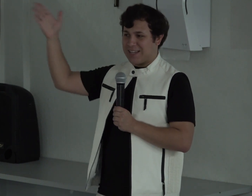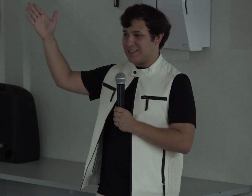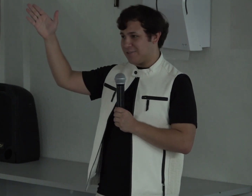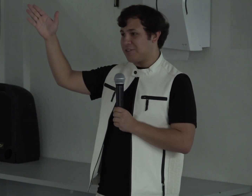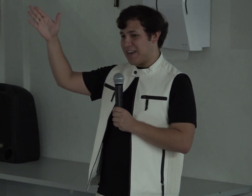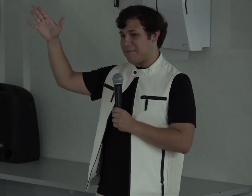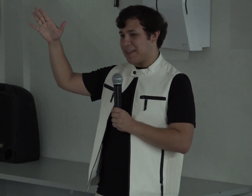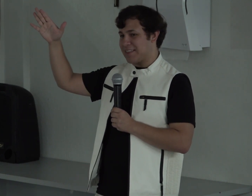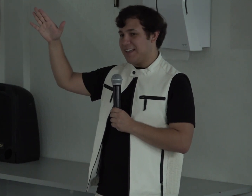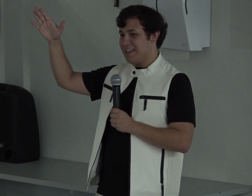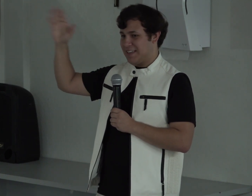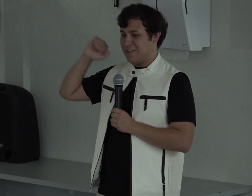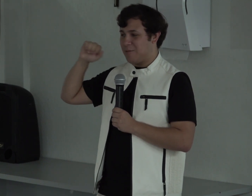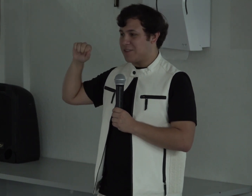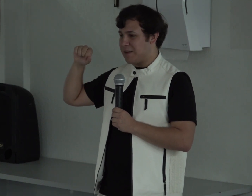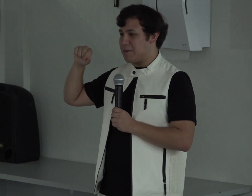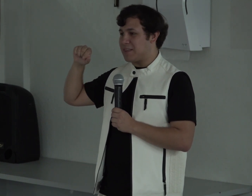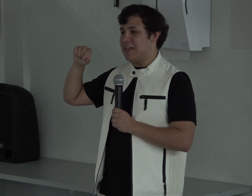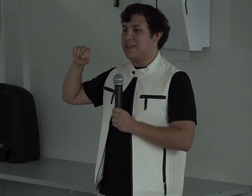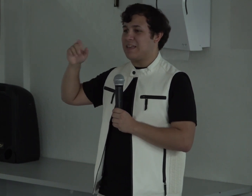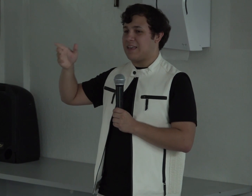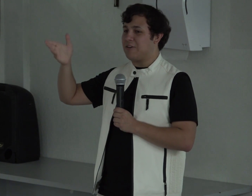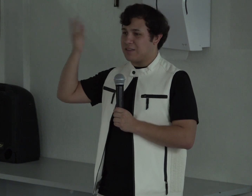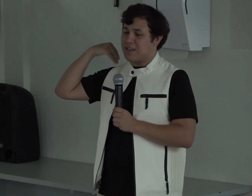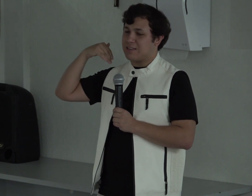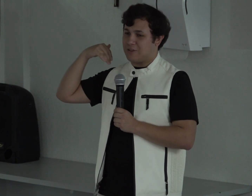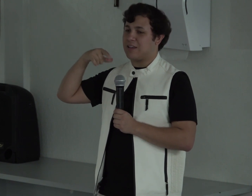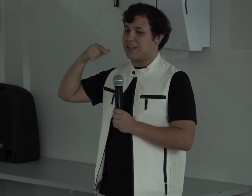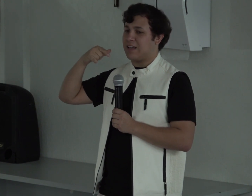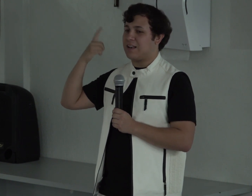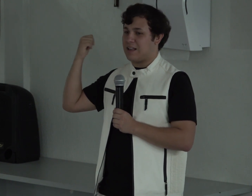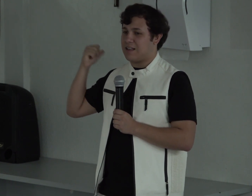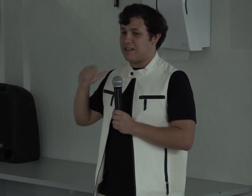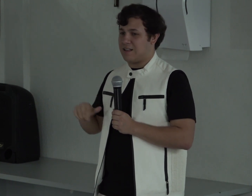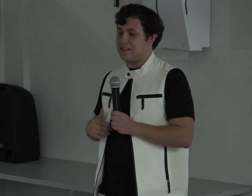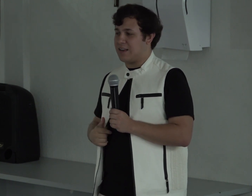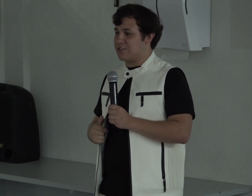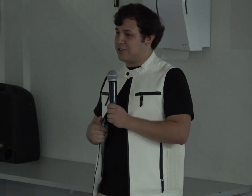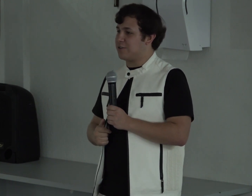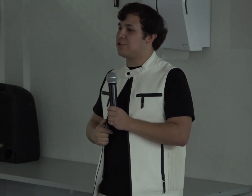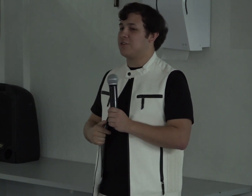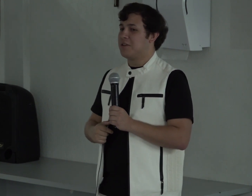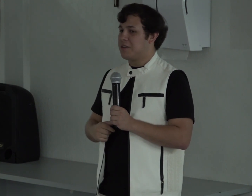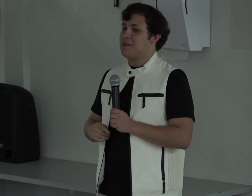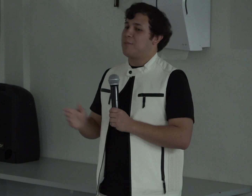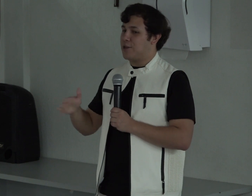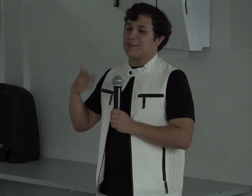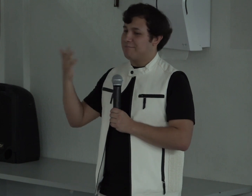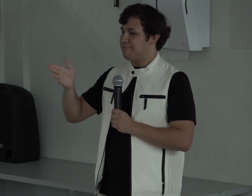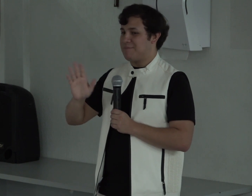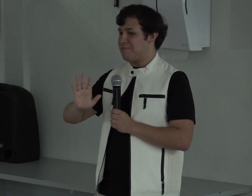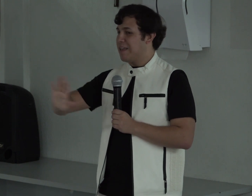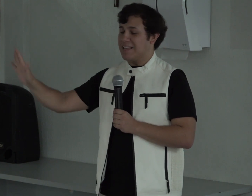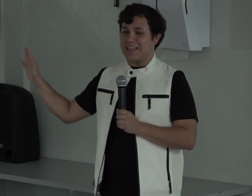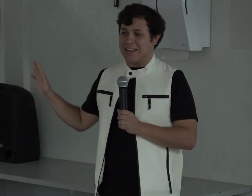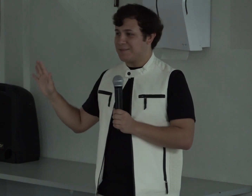en secundaria 20 como intérprete y ahorita estoy aquí en la dirección de inclusión. Pero así, interés nada